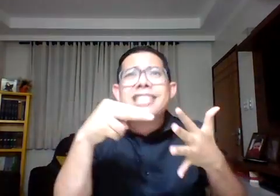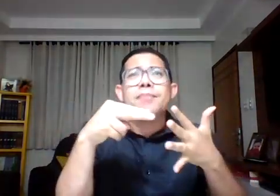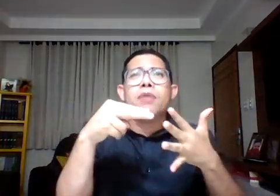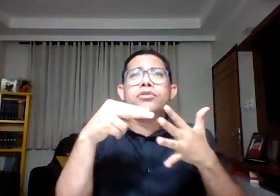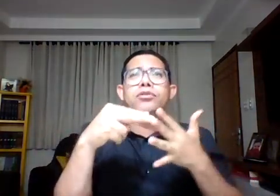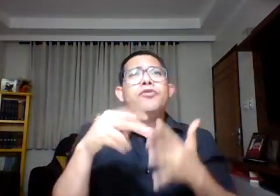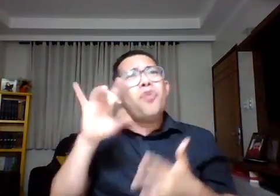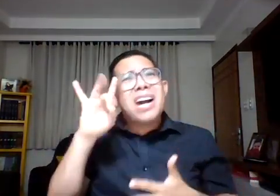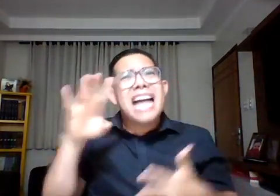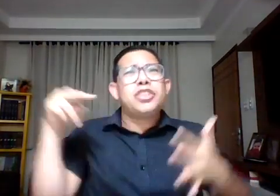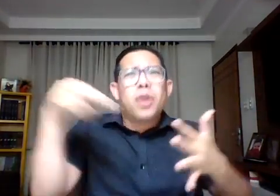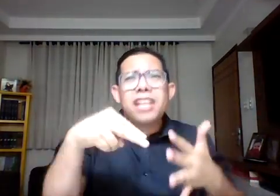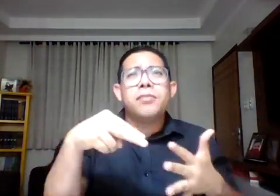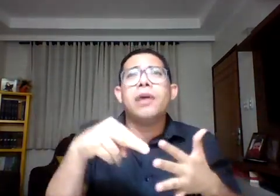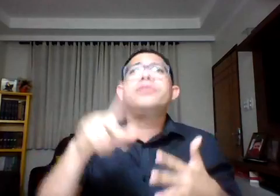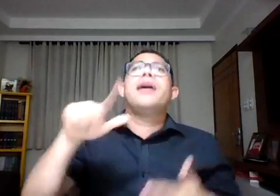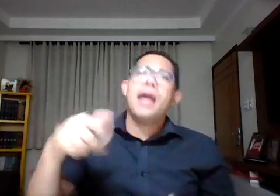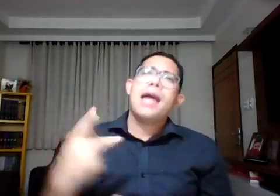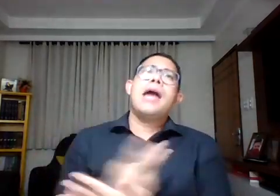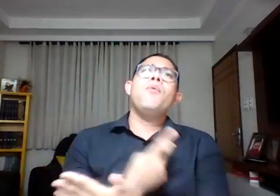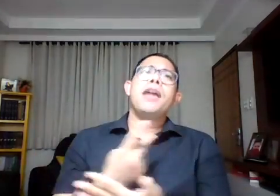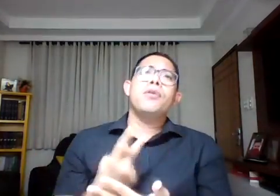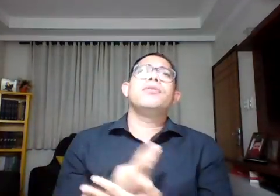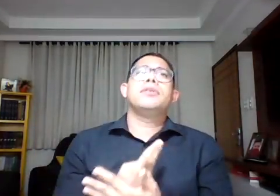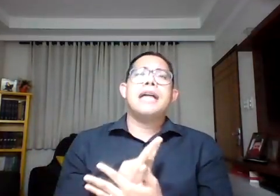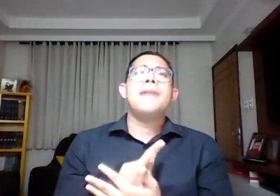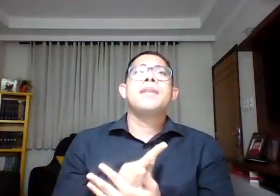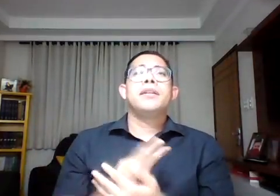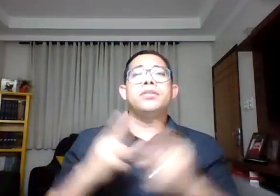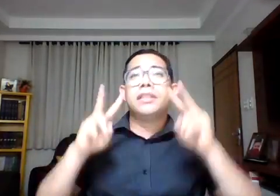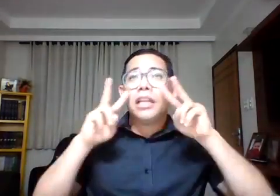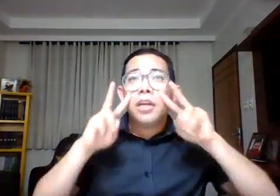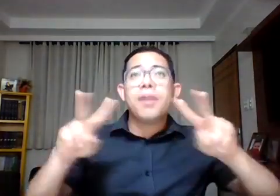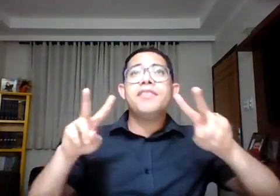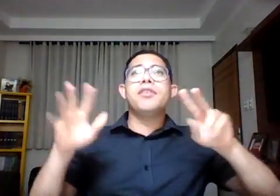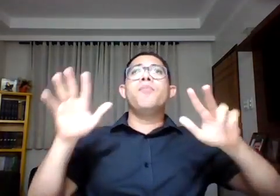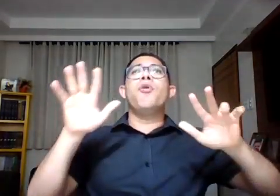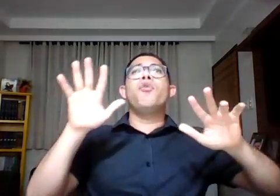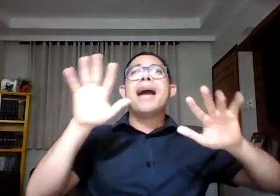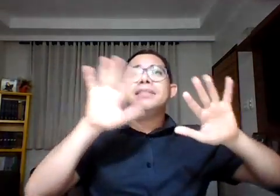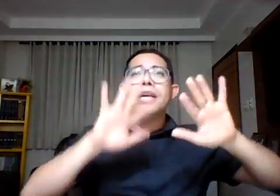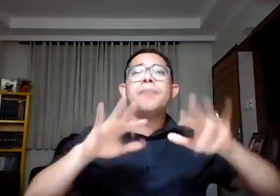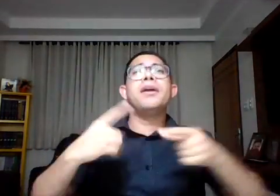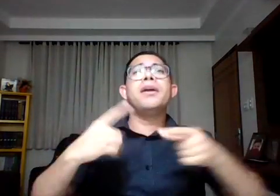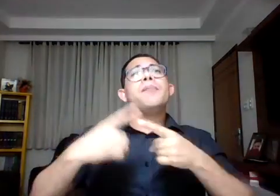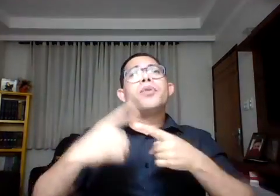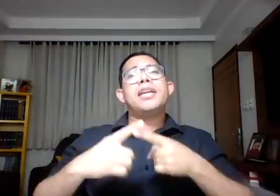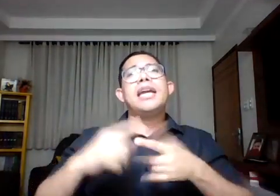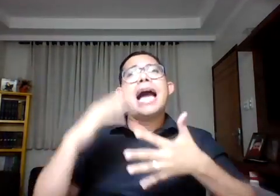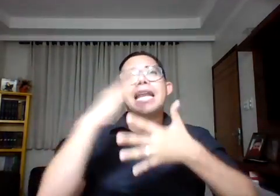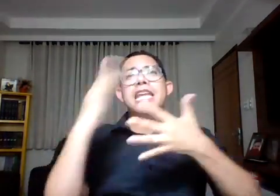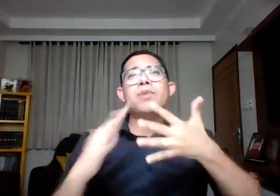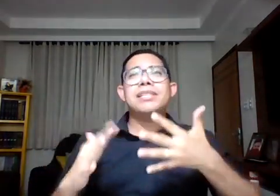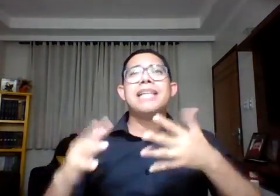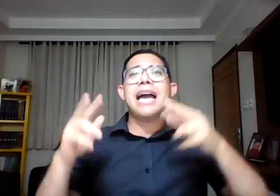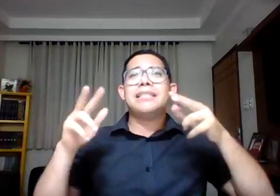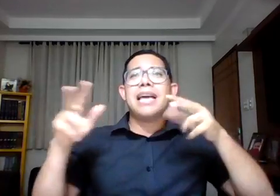mãos. É um erro, tá? Então você tem que ter uma visão um pouco mais ampla, porque a língua de sinais, ela